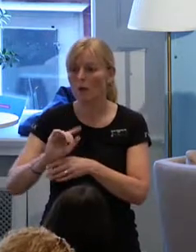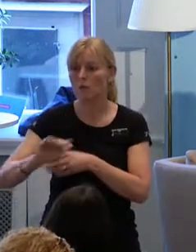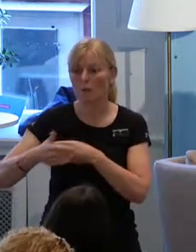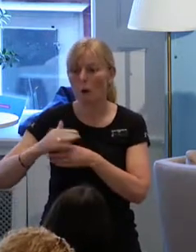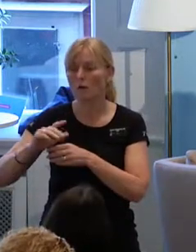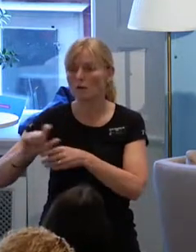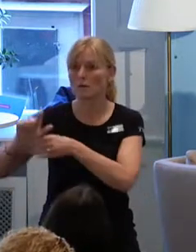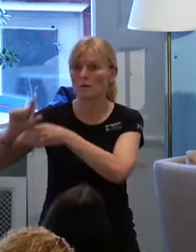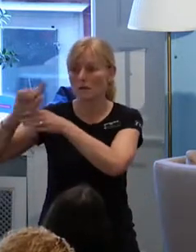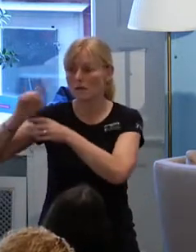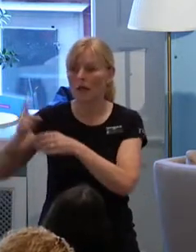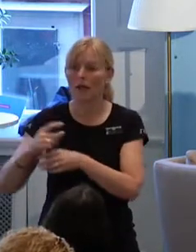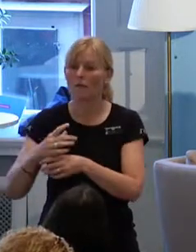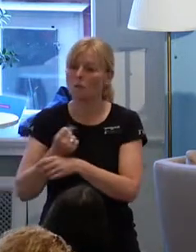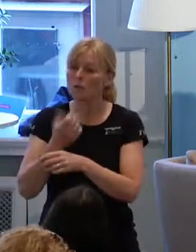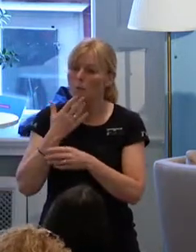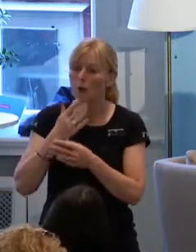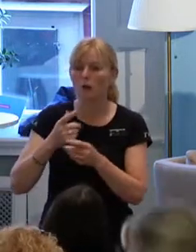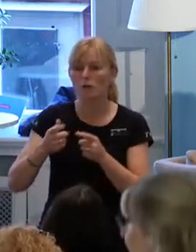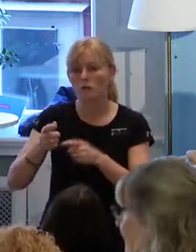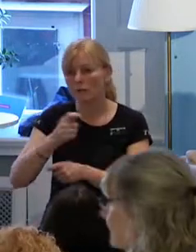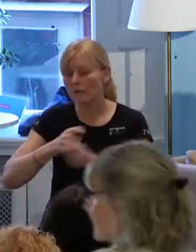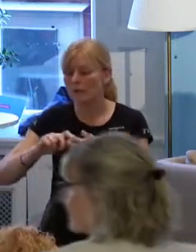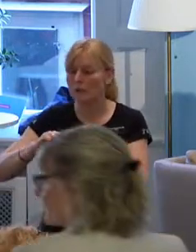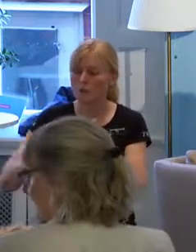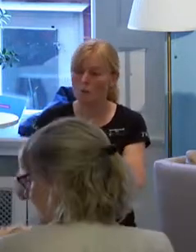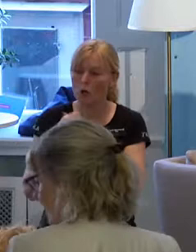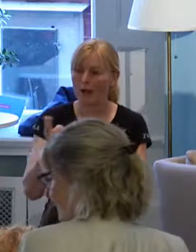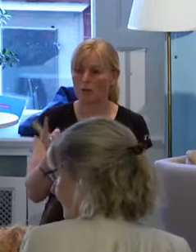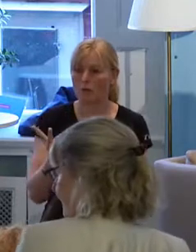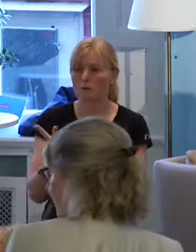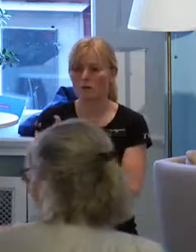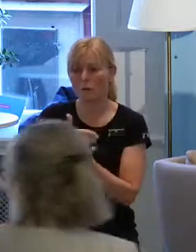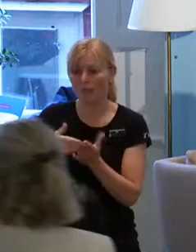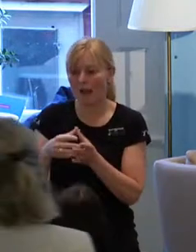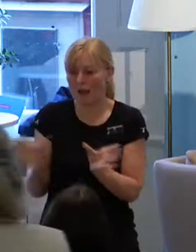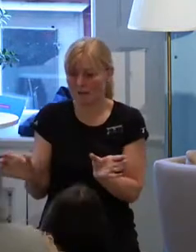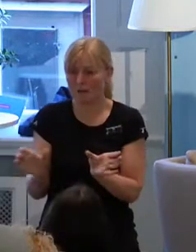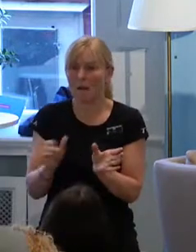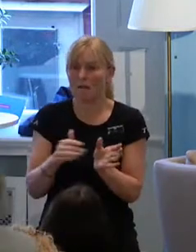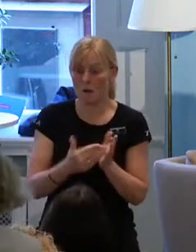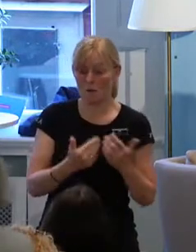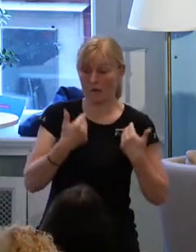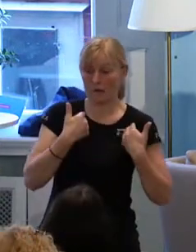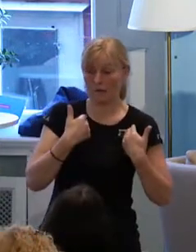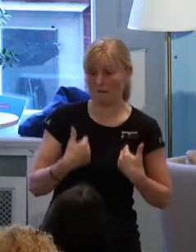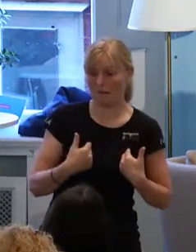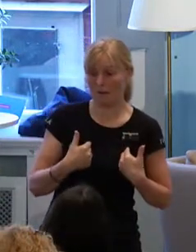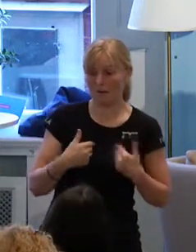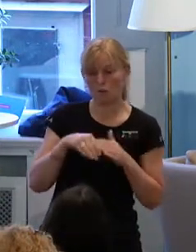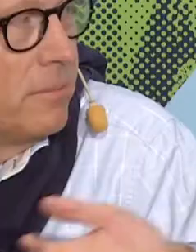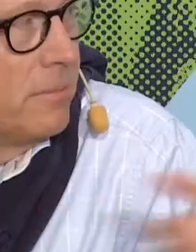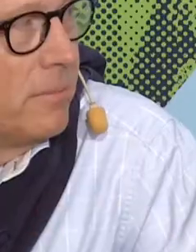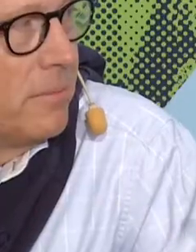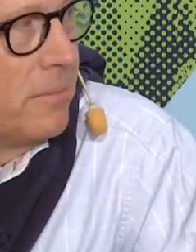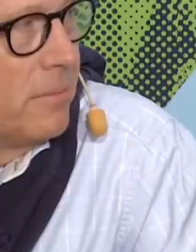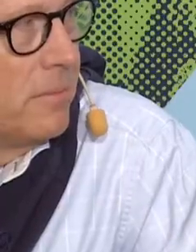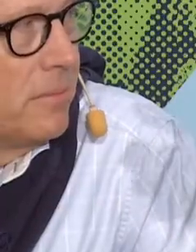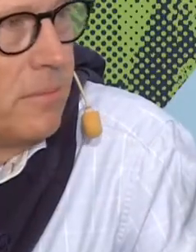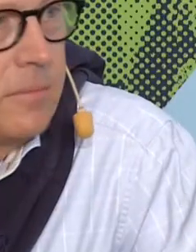upp de här systemen, hitta finansieringsmöjligheter som delas, tror jag, av individ som måste spara, men också